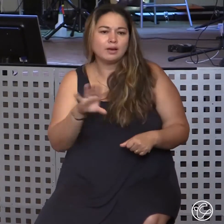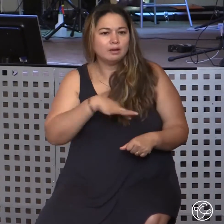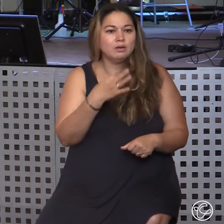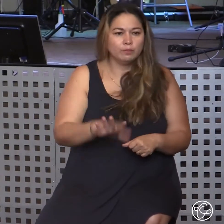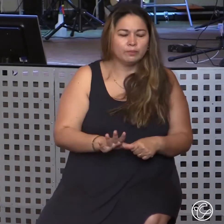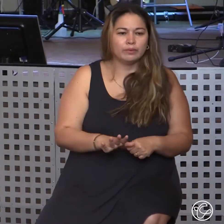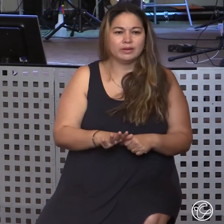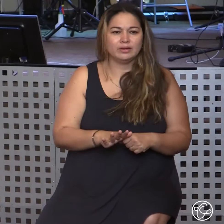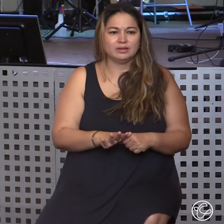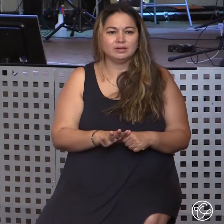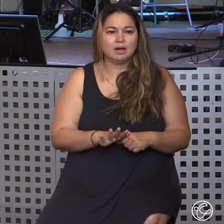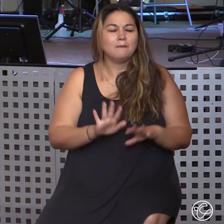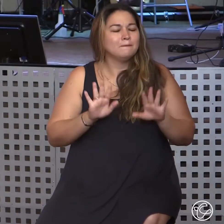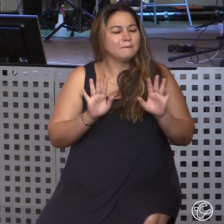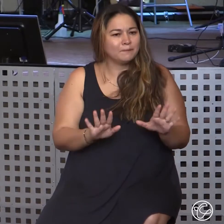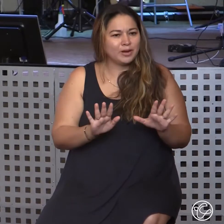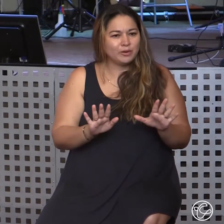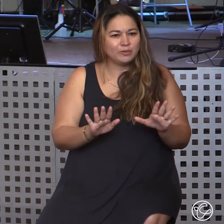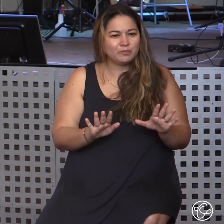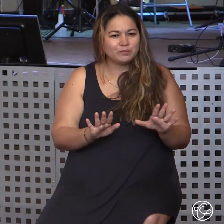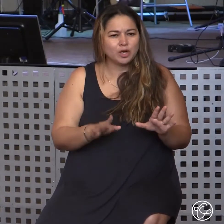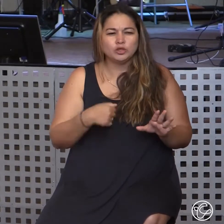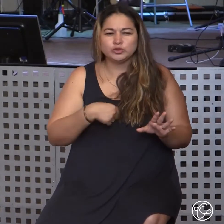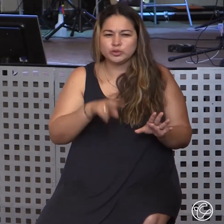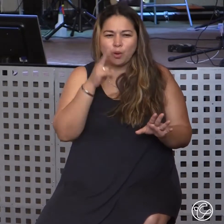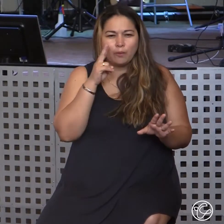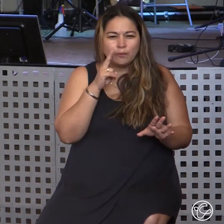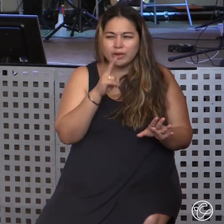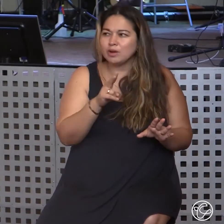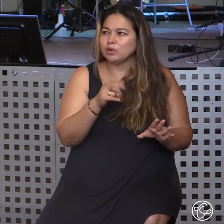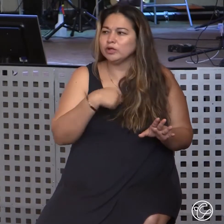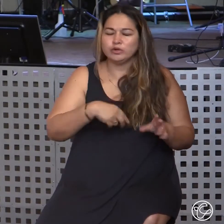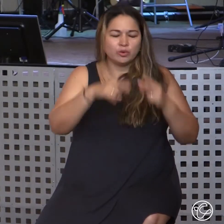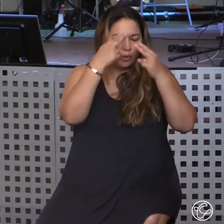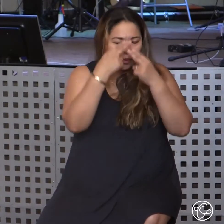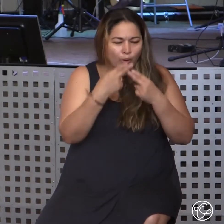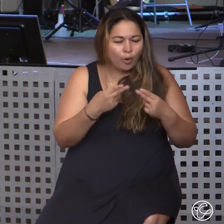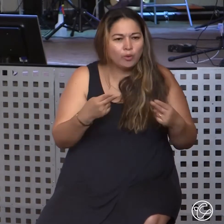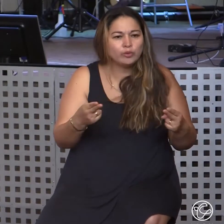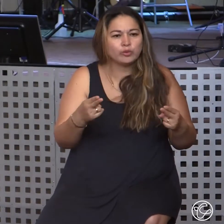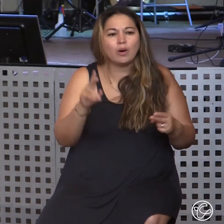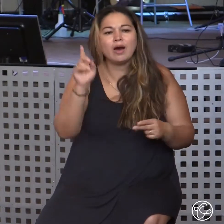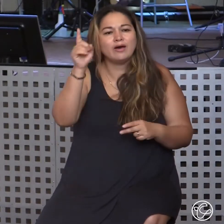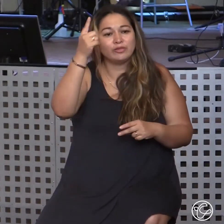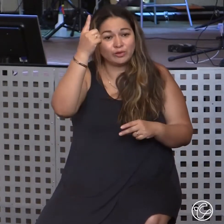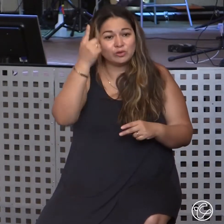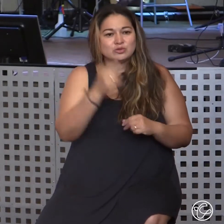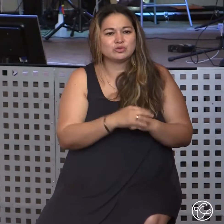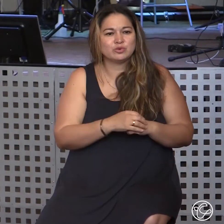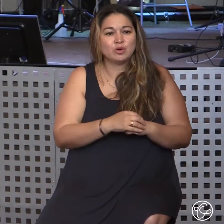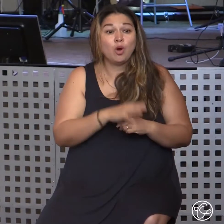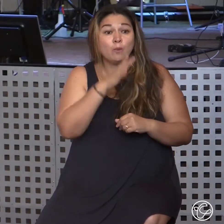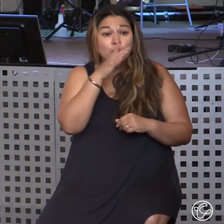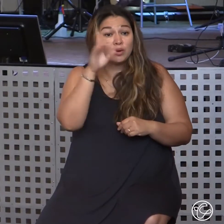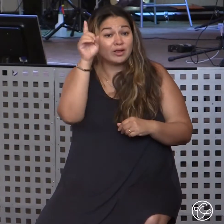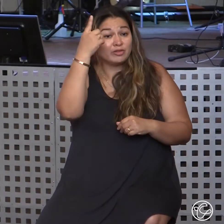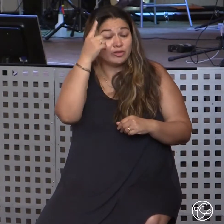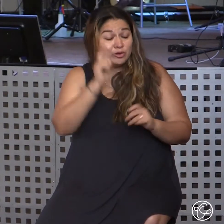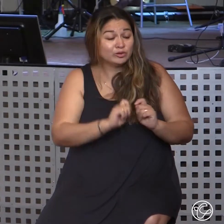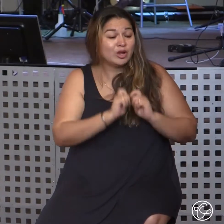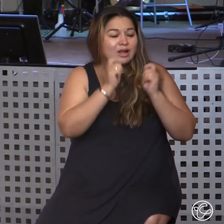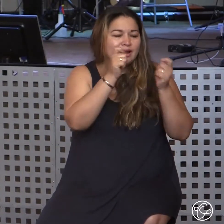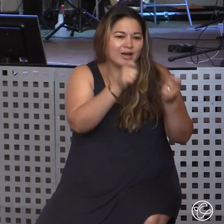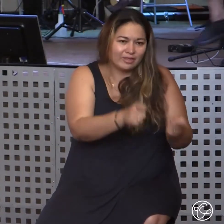cosas más, yo voy a poder honrar a Dios que le ha dado y a Él que